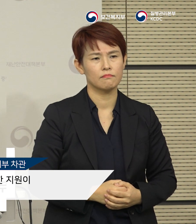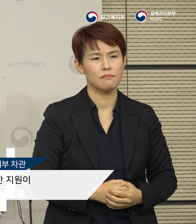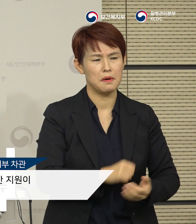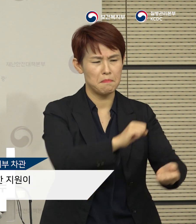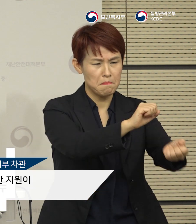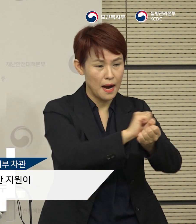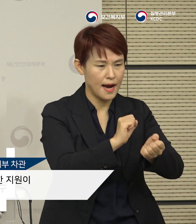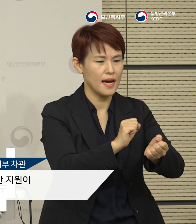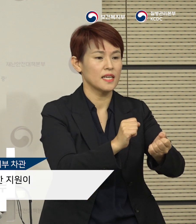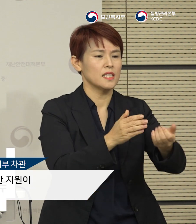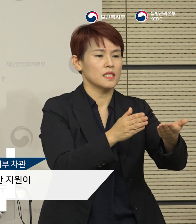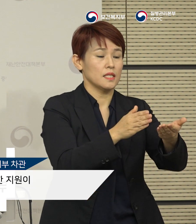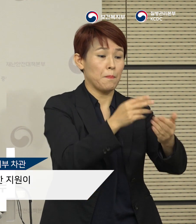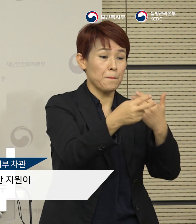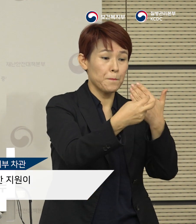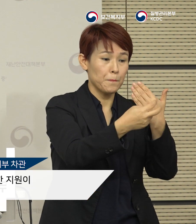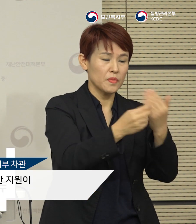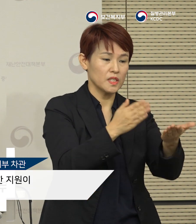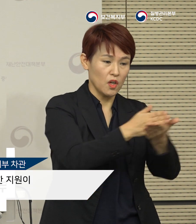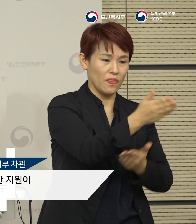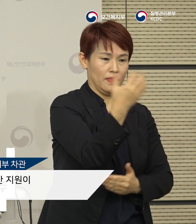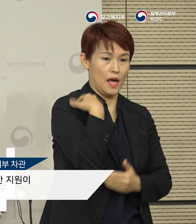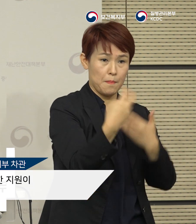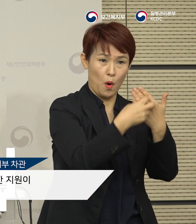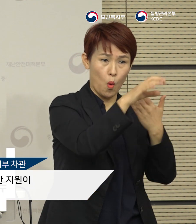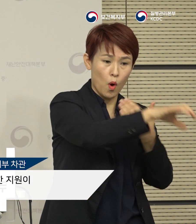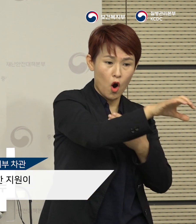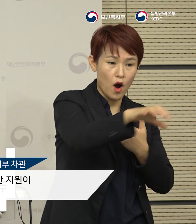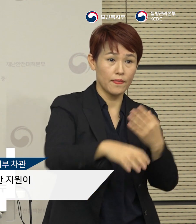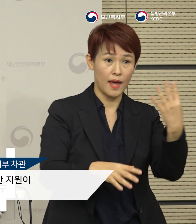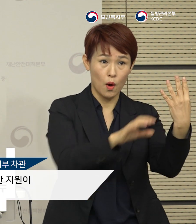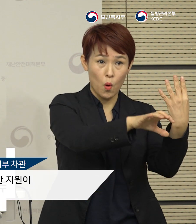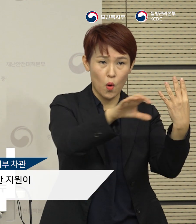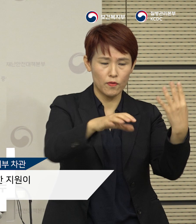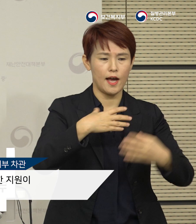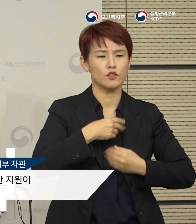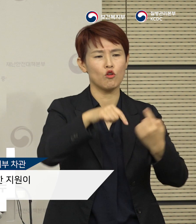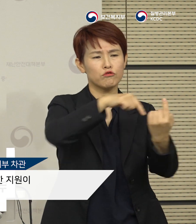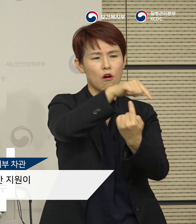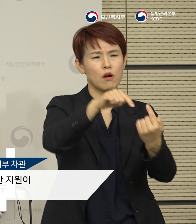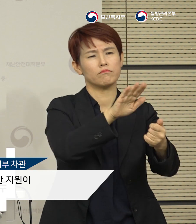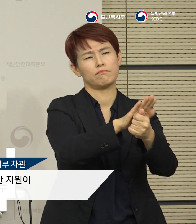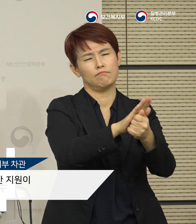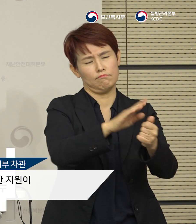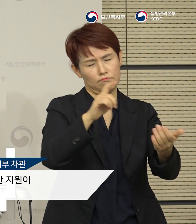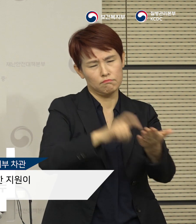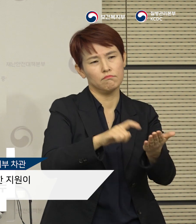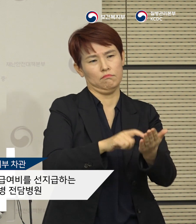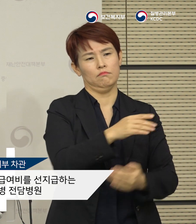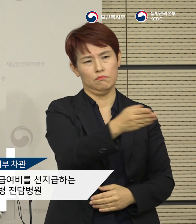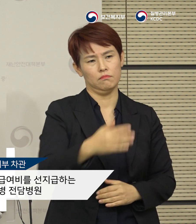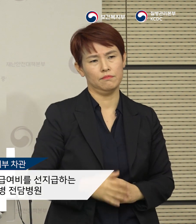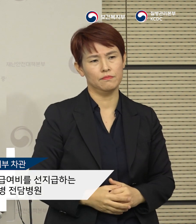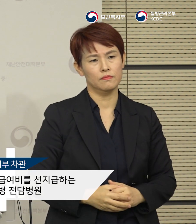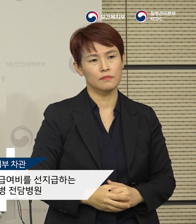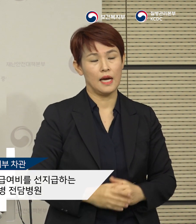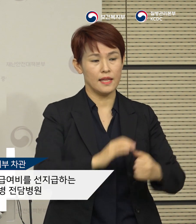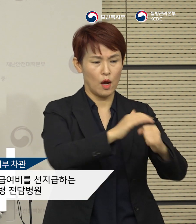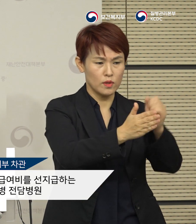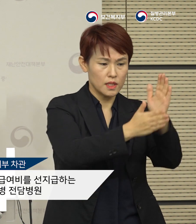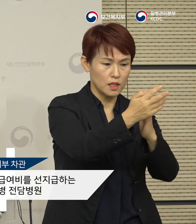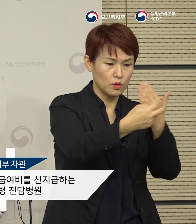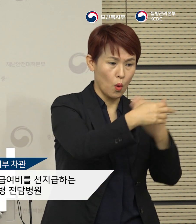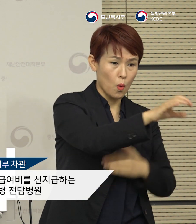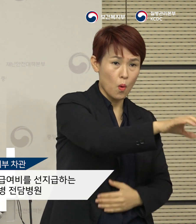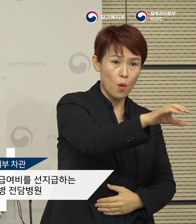감염병 전담병원 4개소의 경우 안정적 운영을 위한 지원이 절실한 상황입니다. 이에 따라 대구시